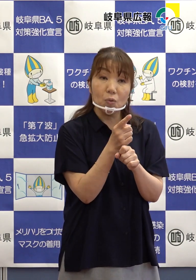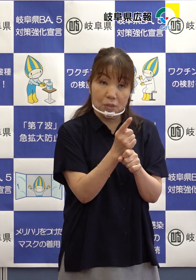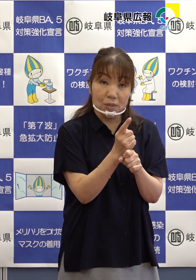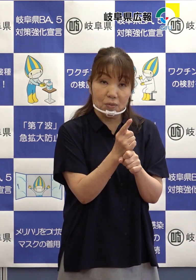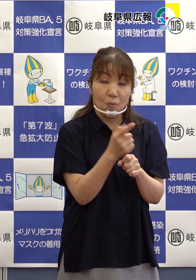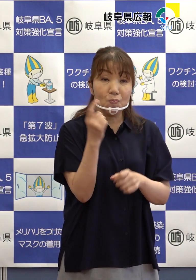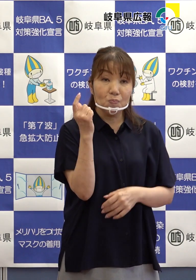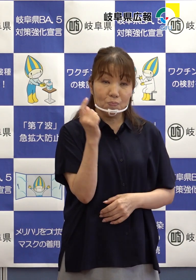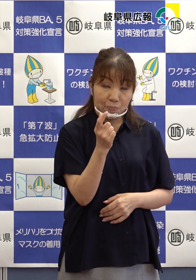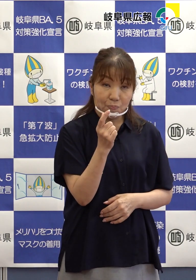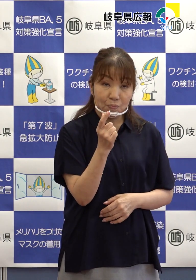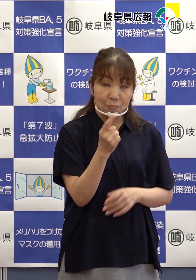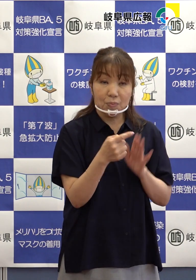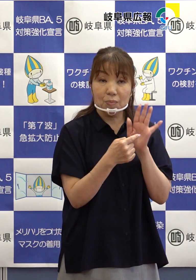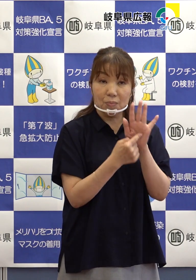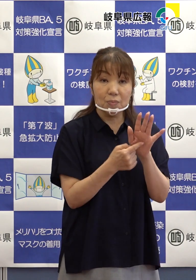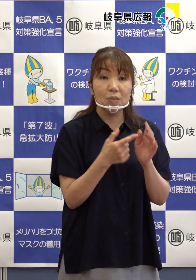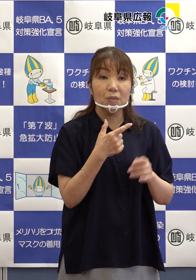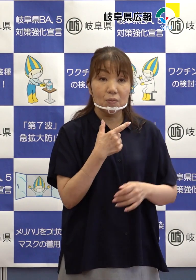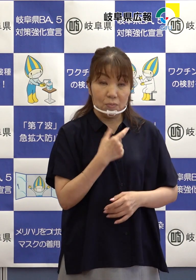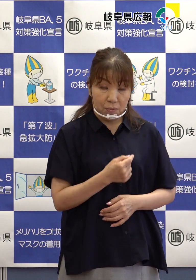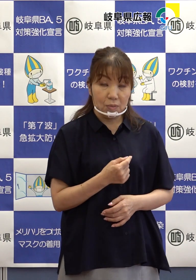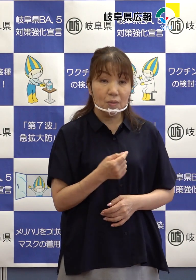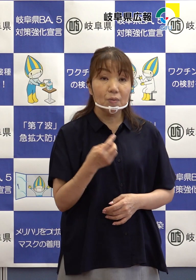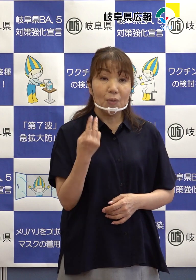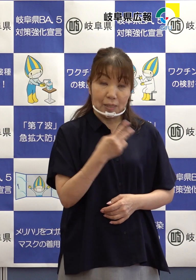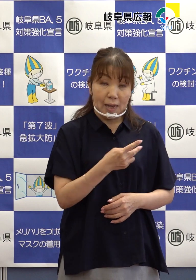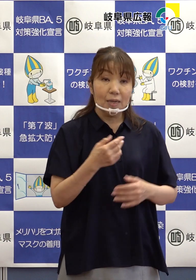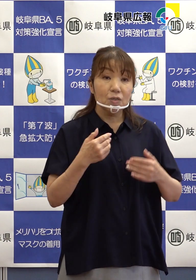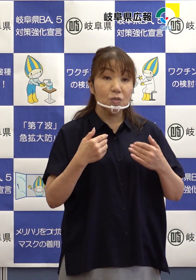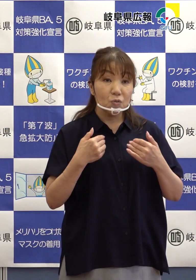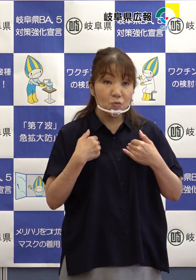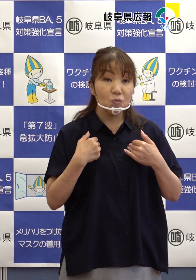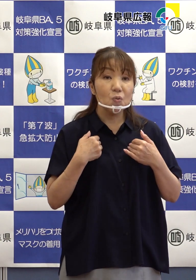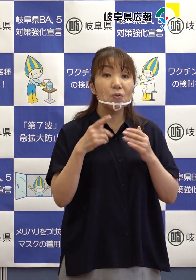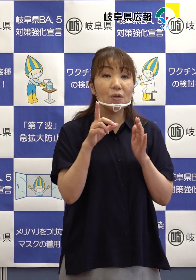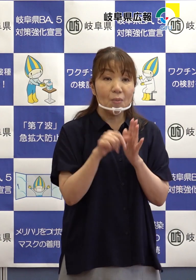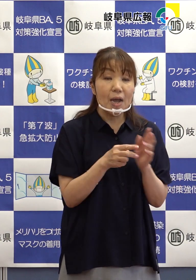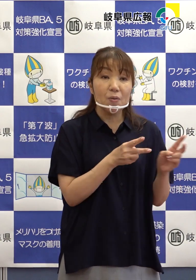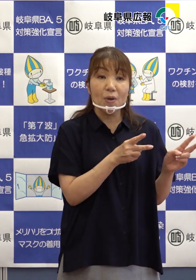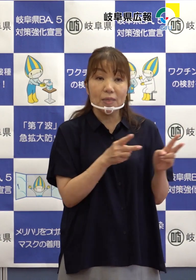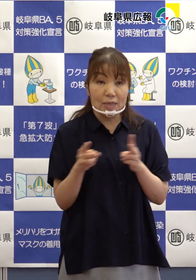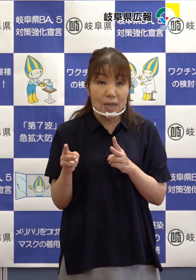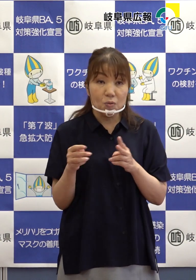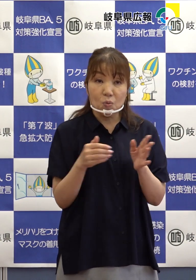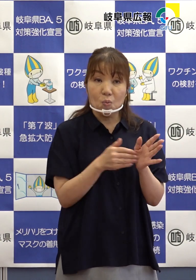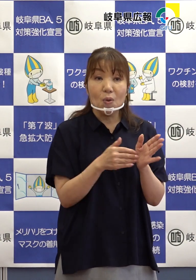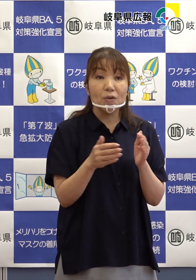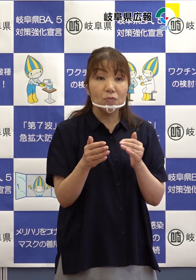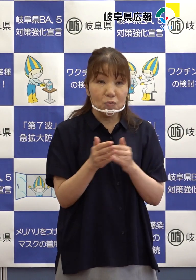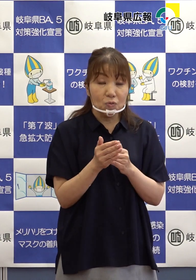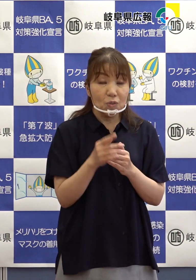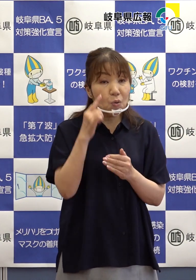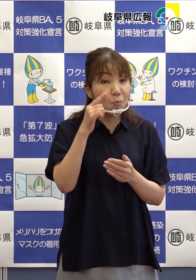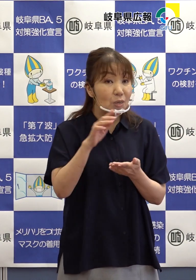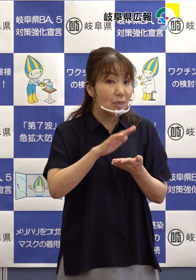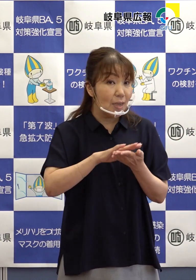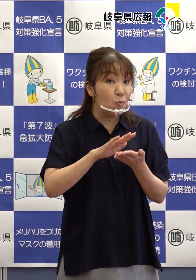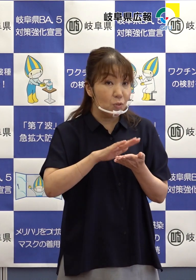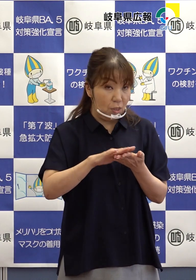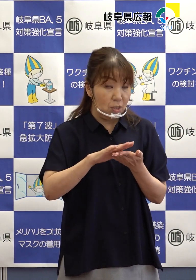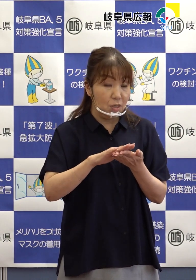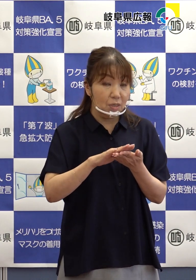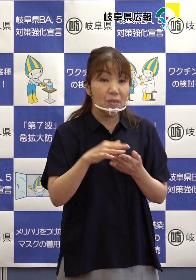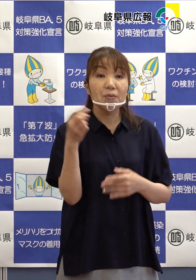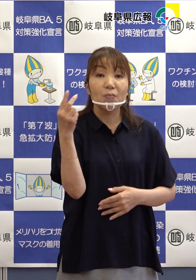いうものをしっかりしたてるそれから必要あればそういう急いだのは君のですねもう行って見直すとあの